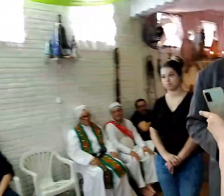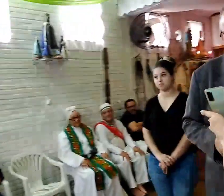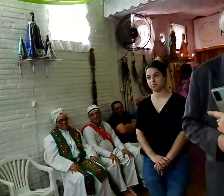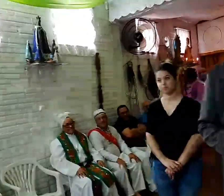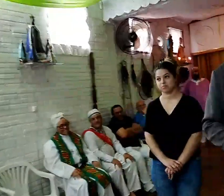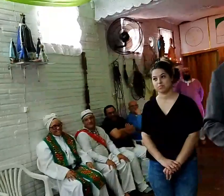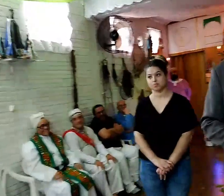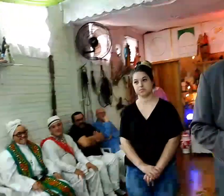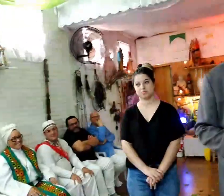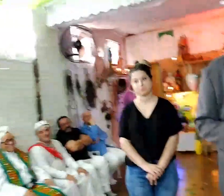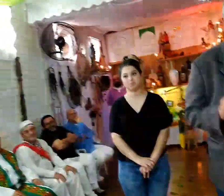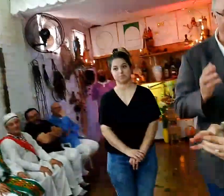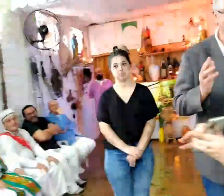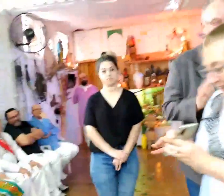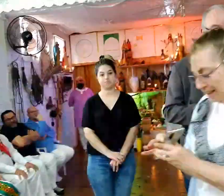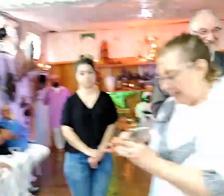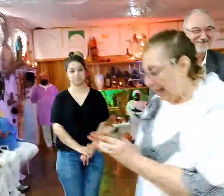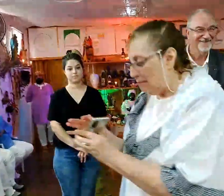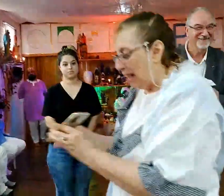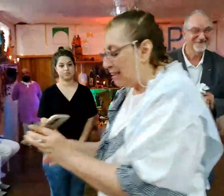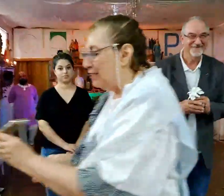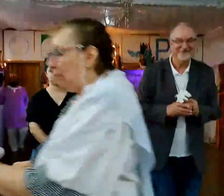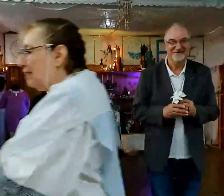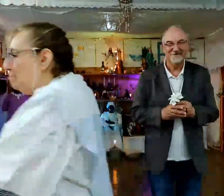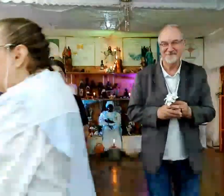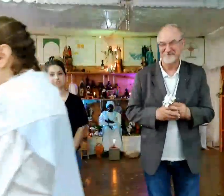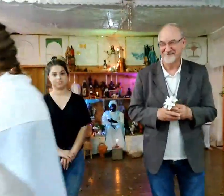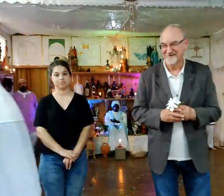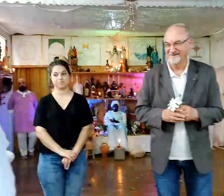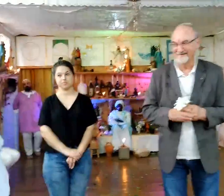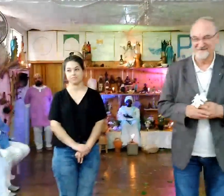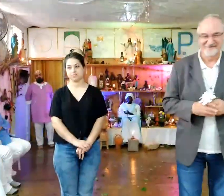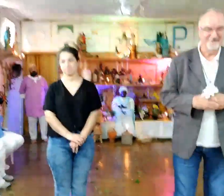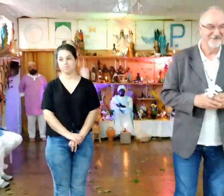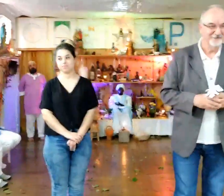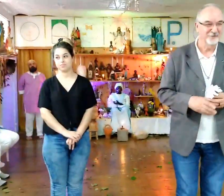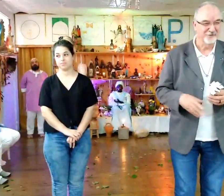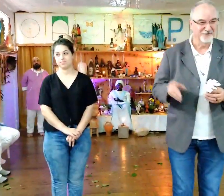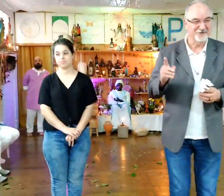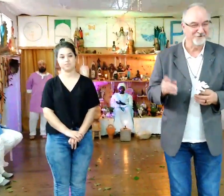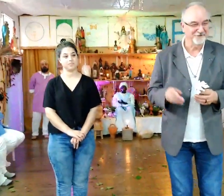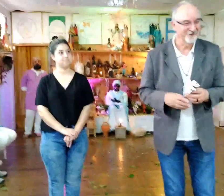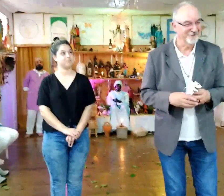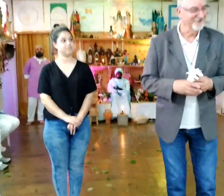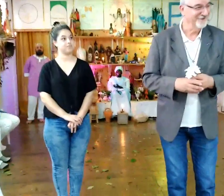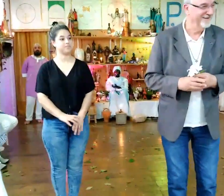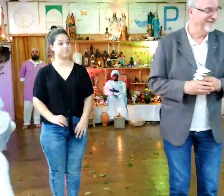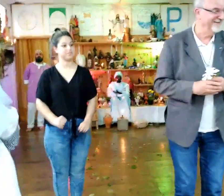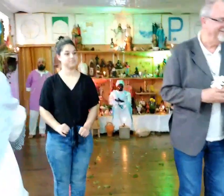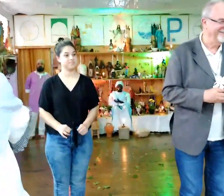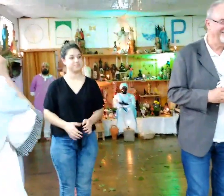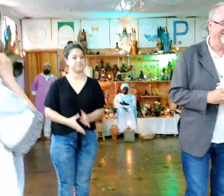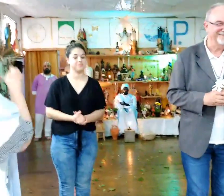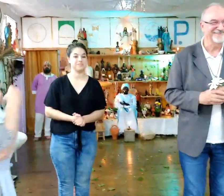só. Podem ver, a imagem podem passar, pode pegar e pode passar. Tem um jovenzinho